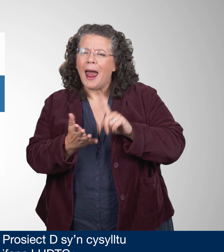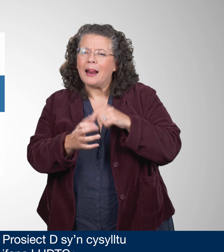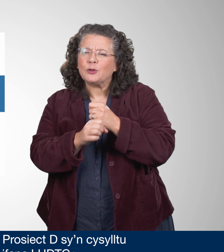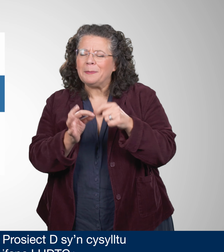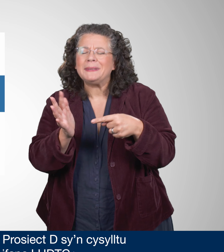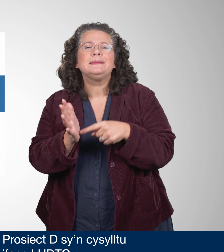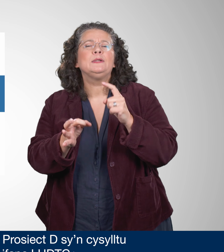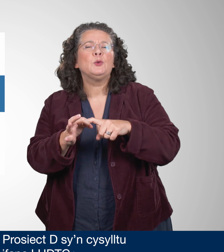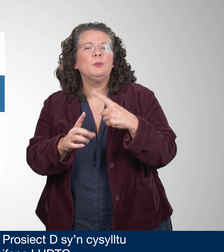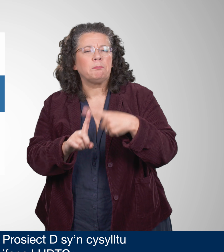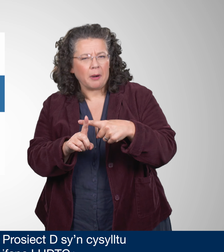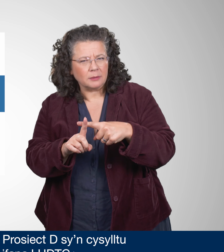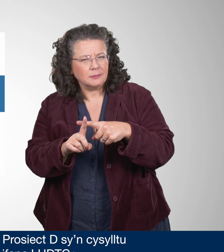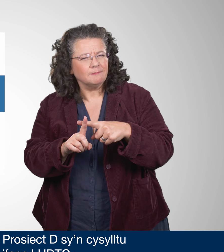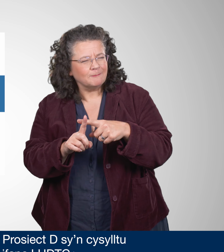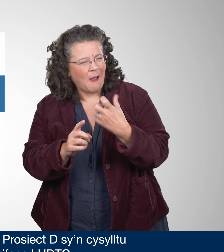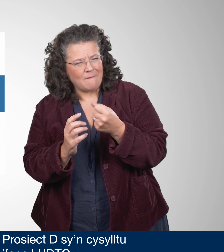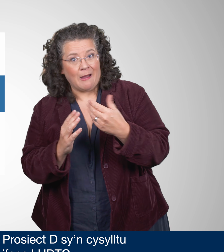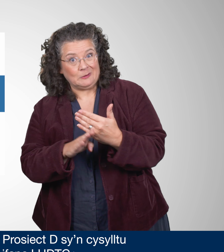ifanc